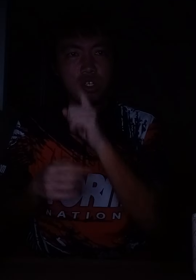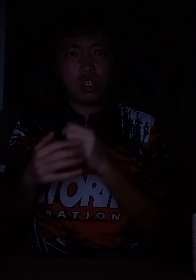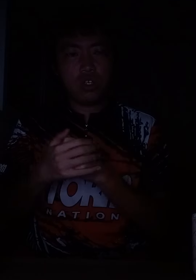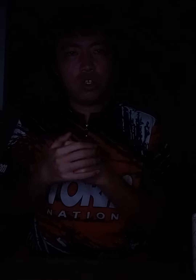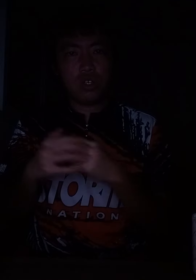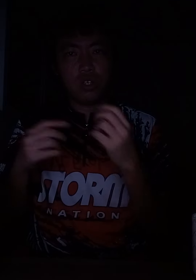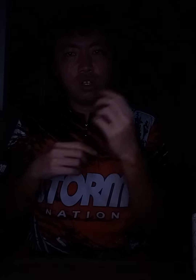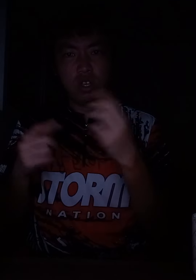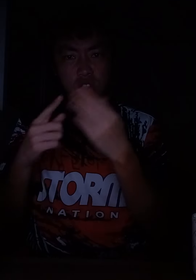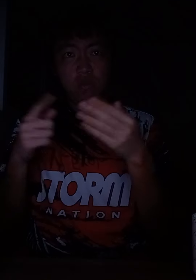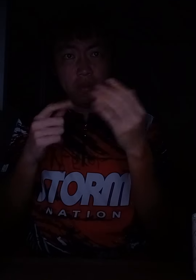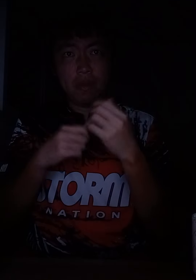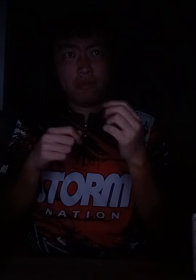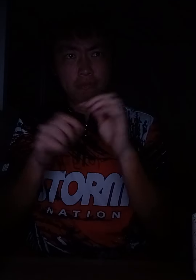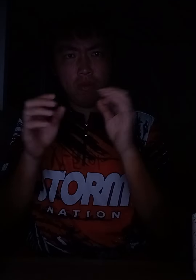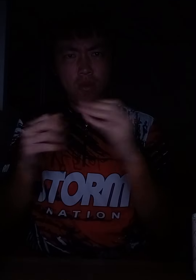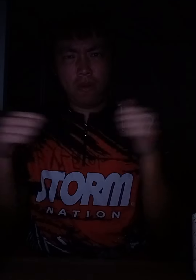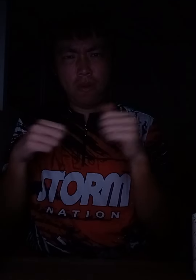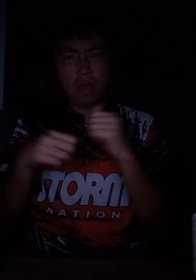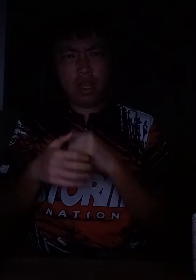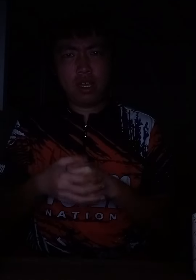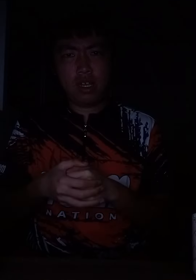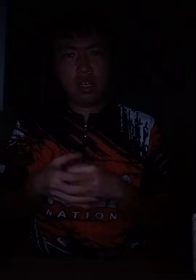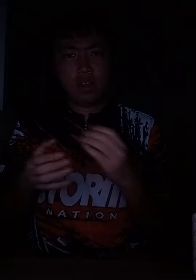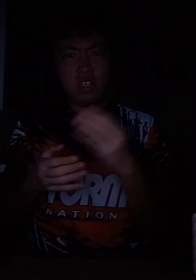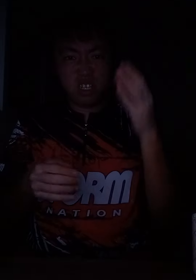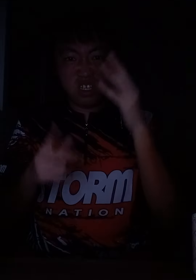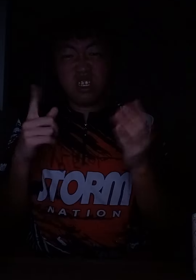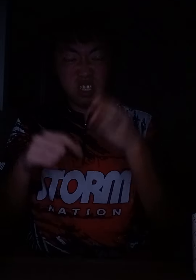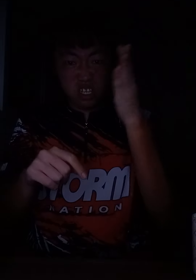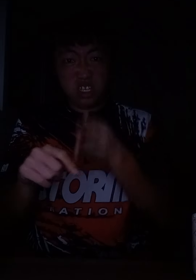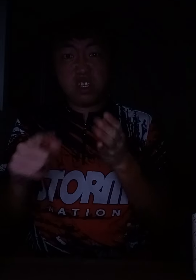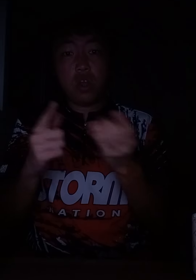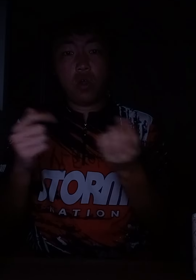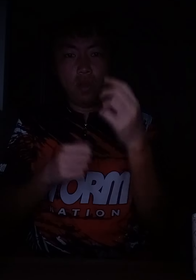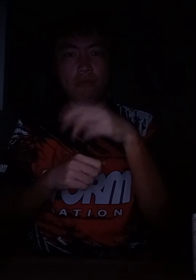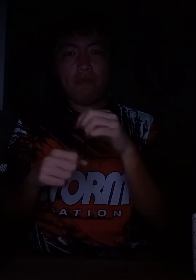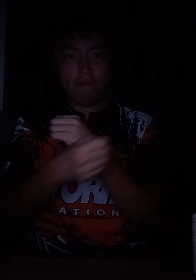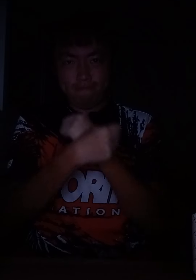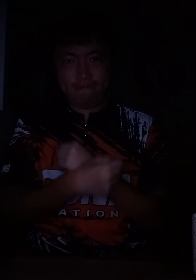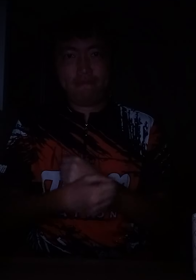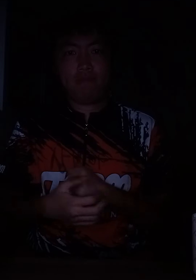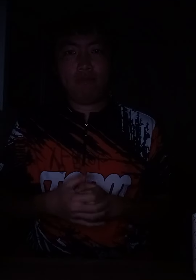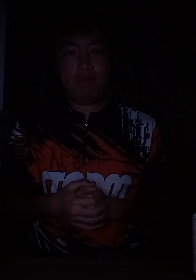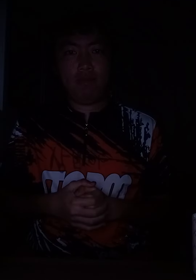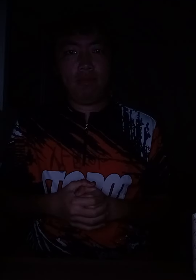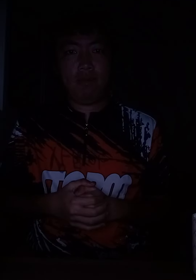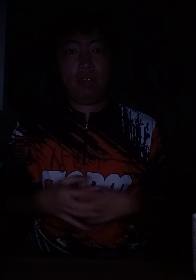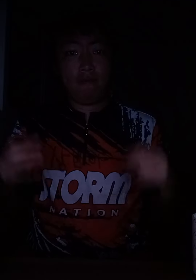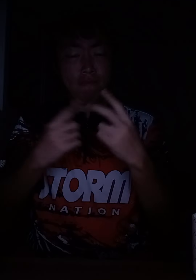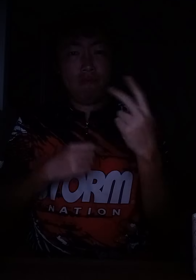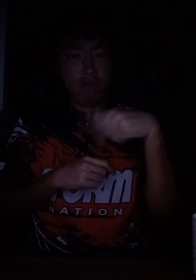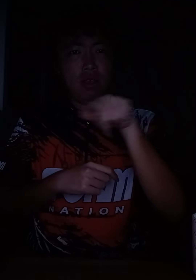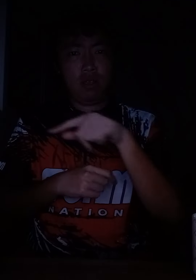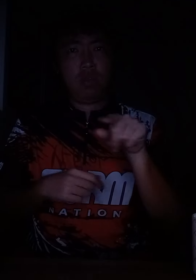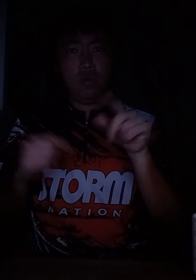영무원에게도 환불을 요구하며 폭언을 하는 등 열차 운행을 7분가량 지연시켜 현행범으로 체포됐는데 법정에서 당시 건강상 이유로